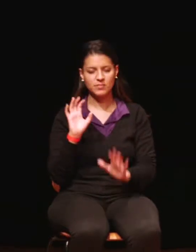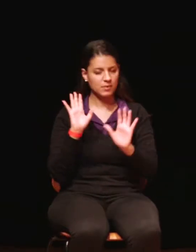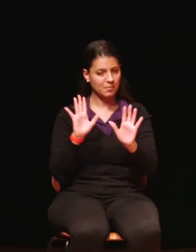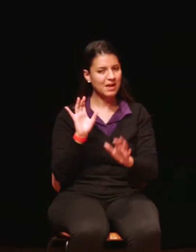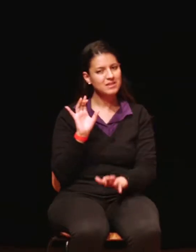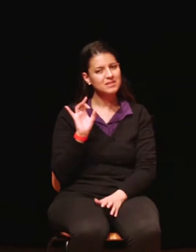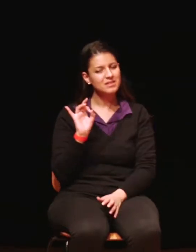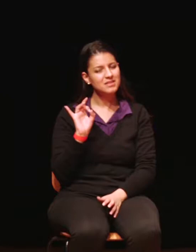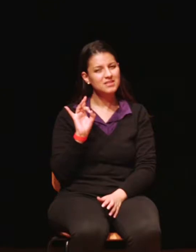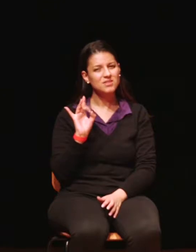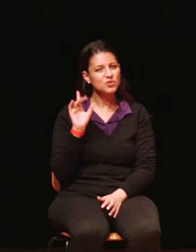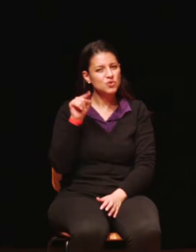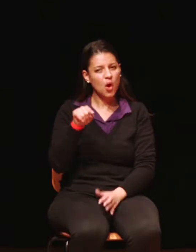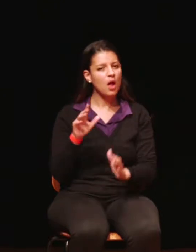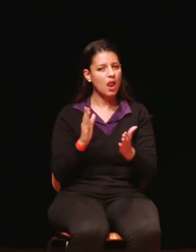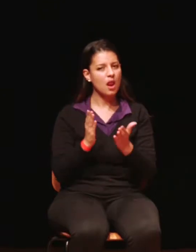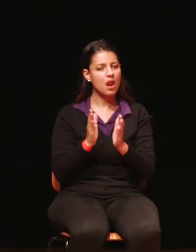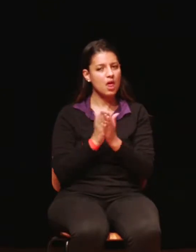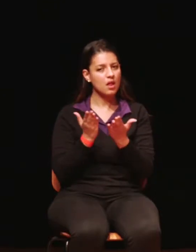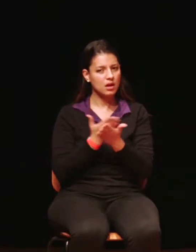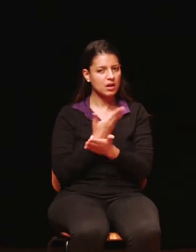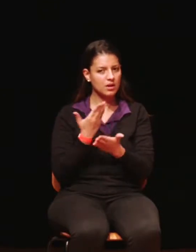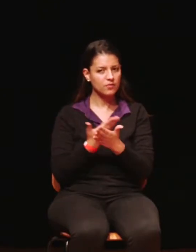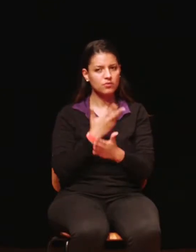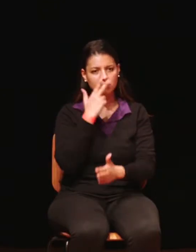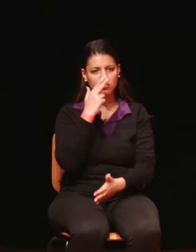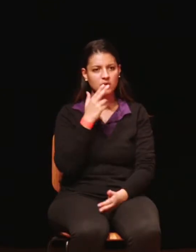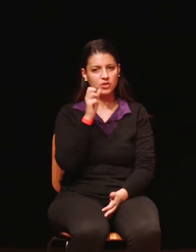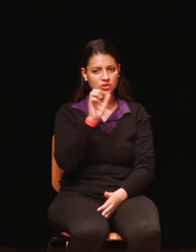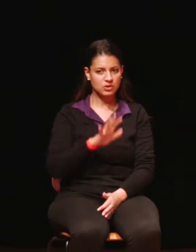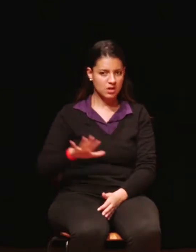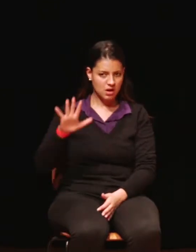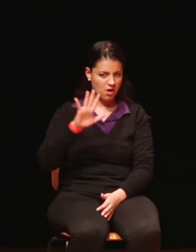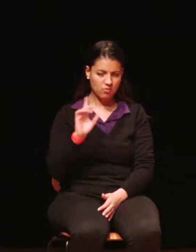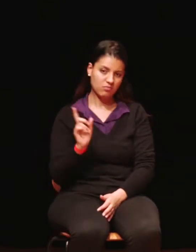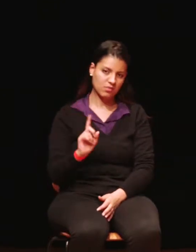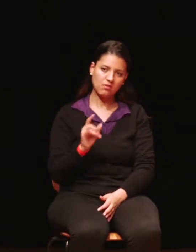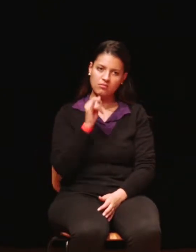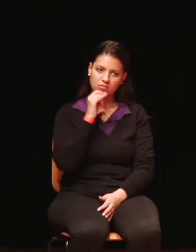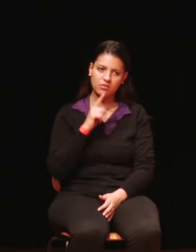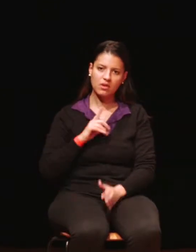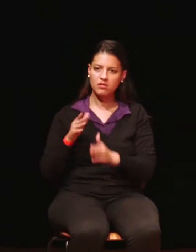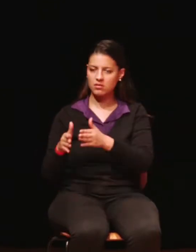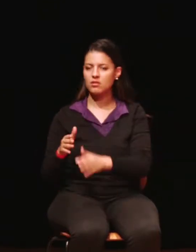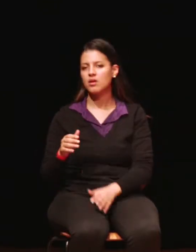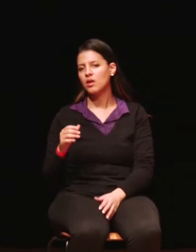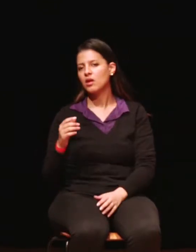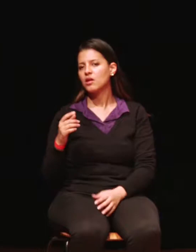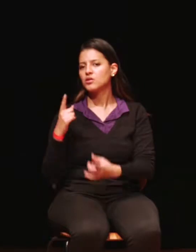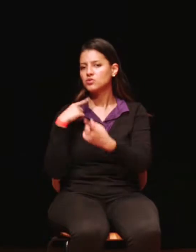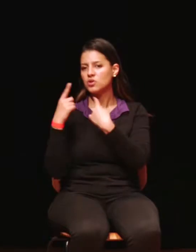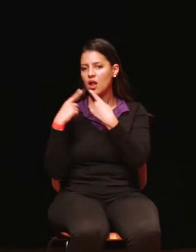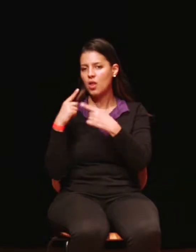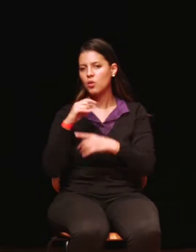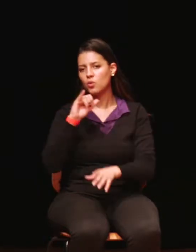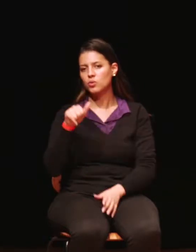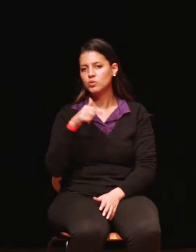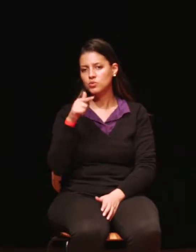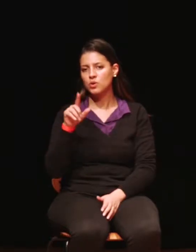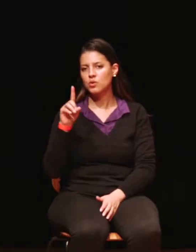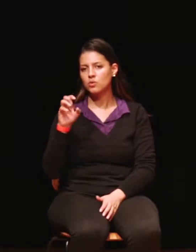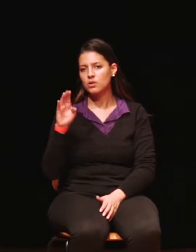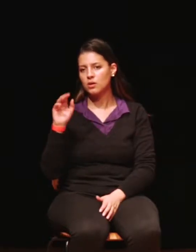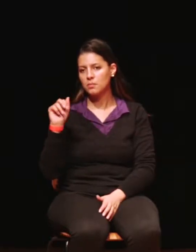faltam livros de caráter geral, como no caso do Diálogo de João de Barros, com 2